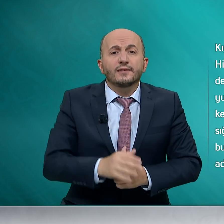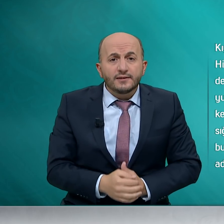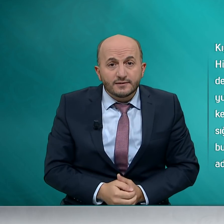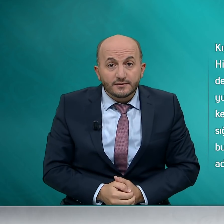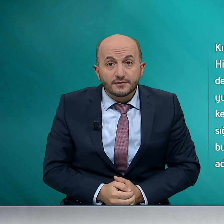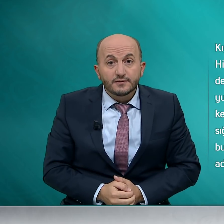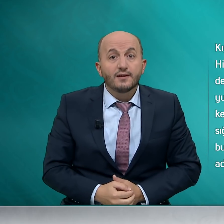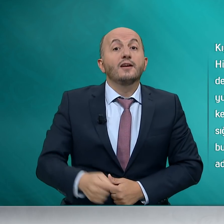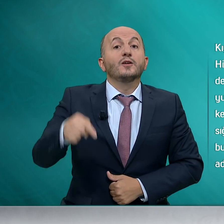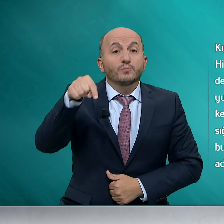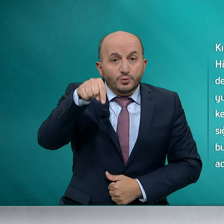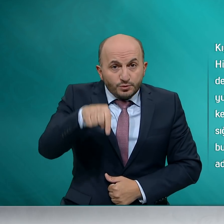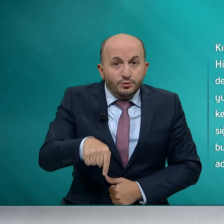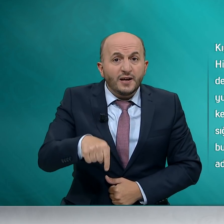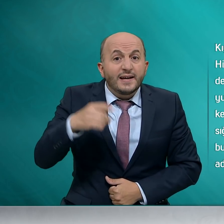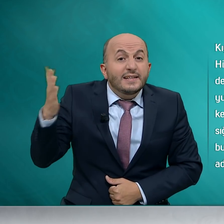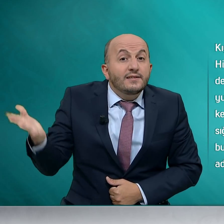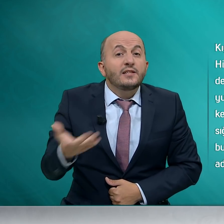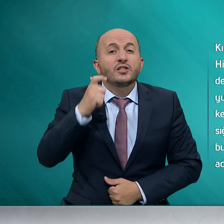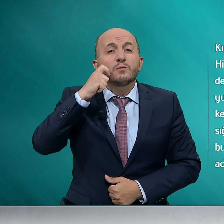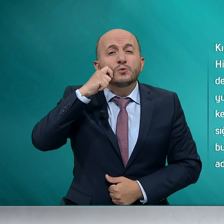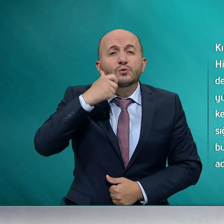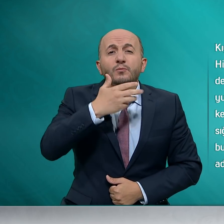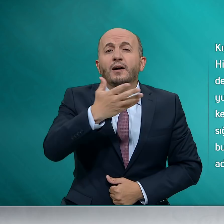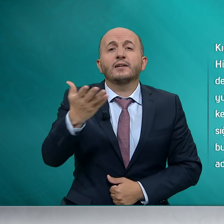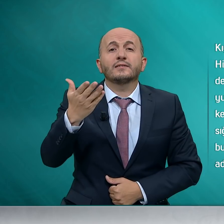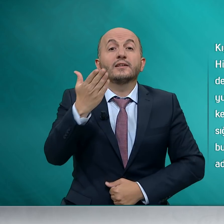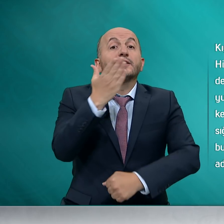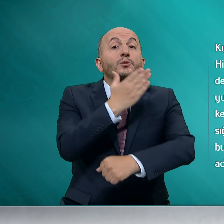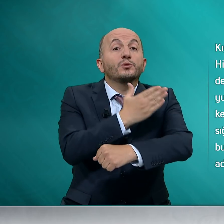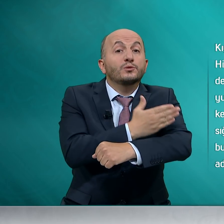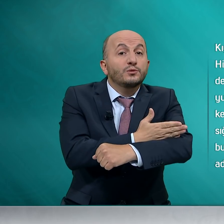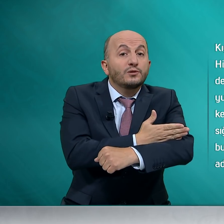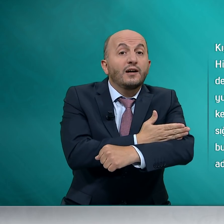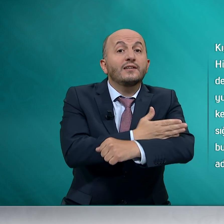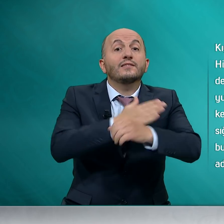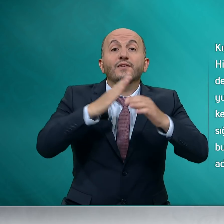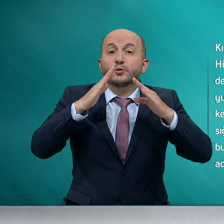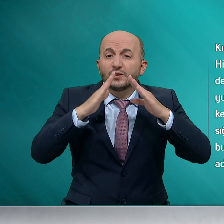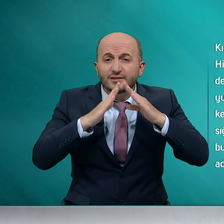değildir. Bugün de nice Müslüman yurdundan ve